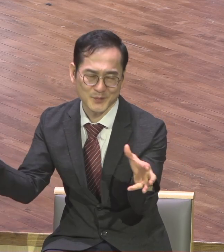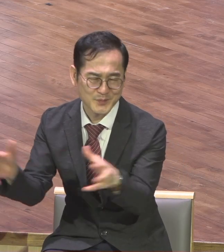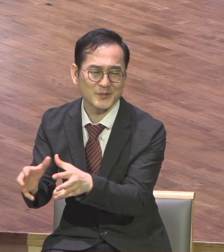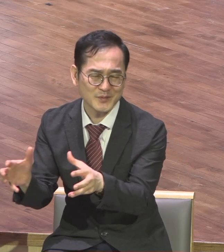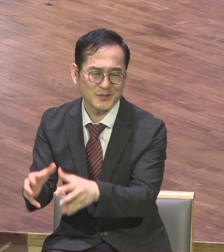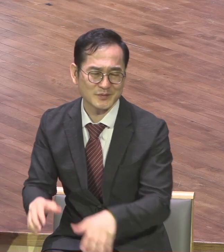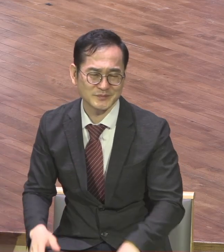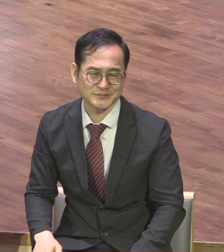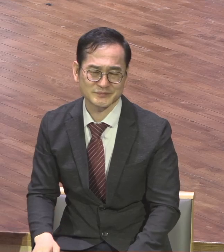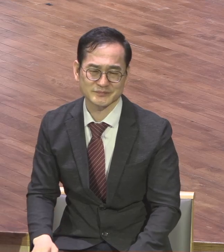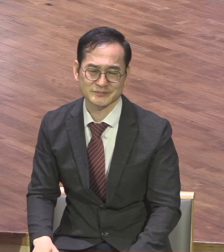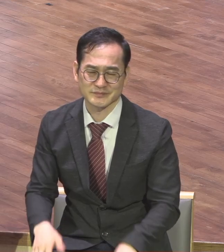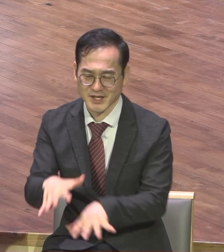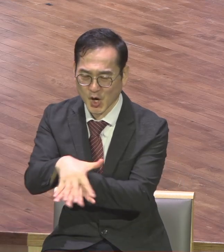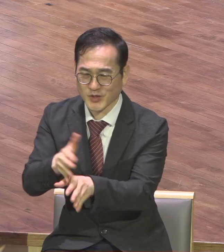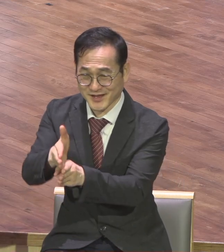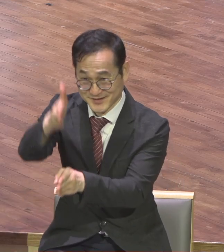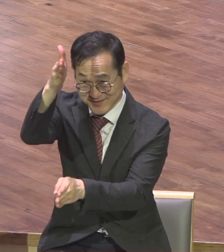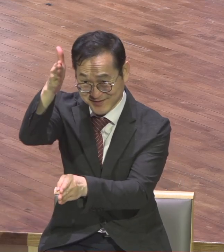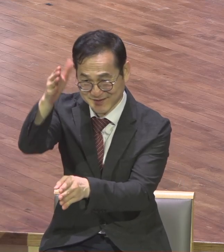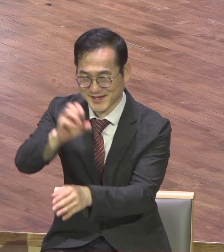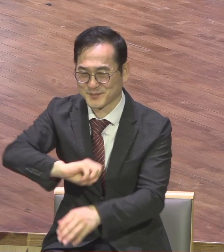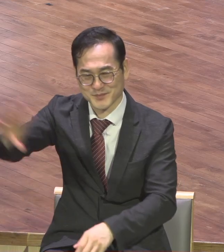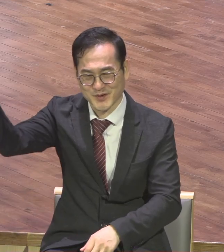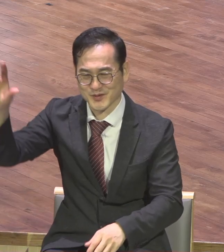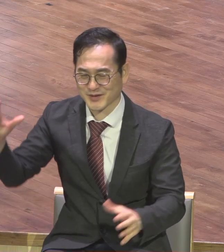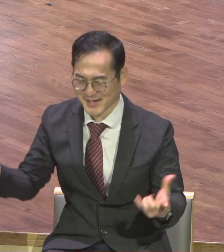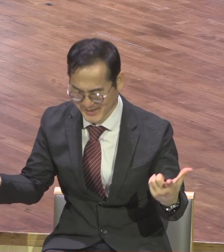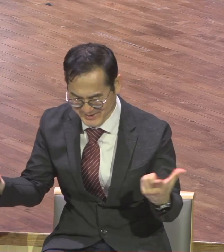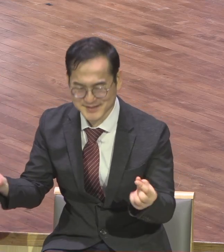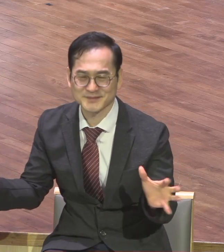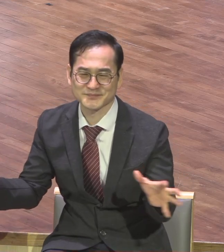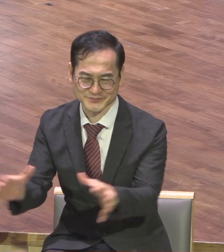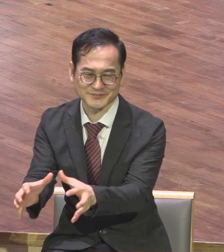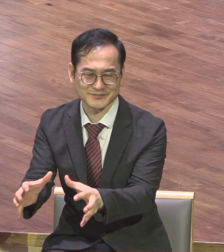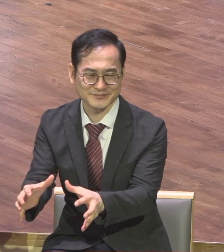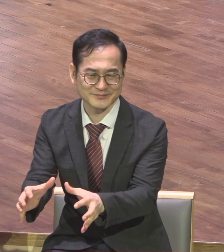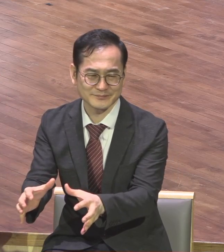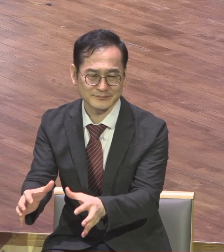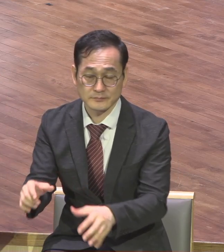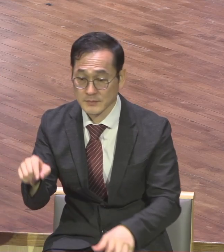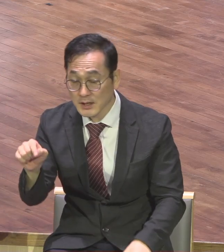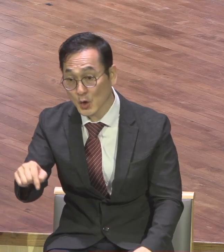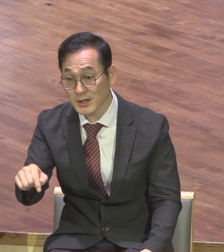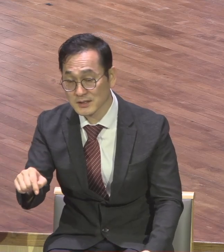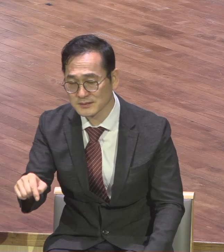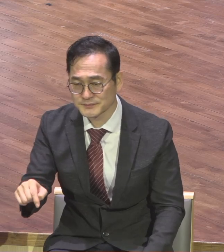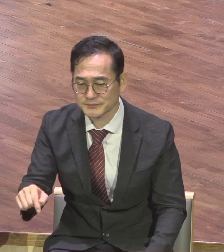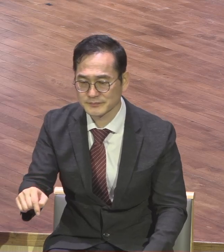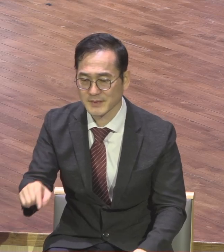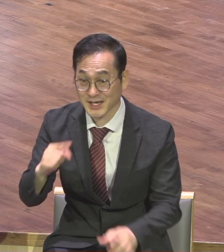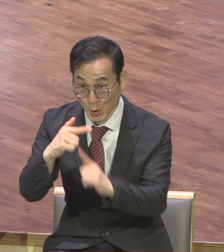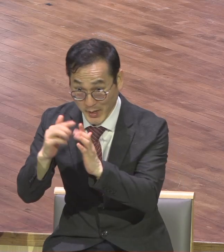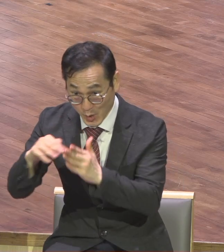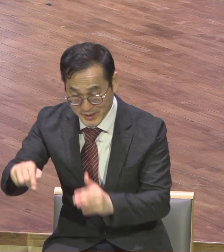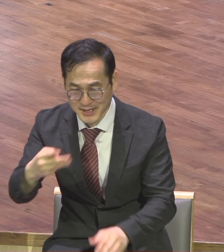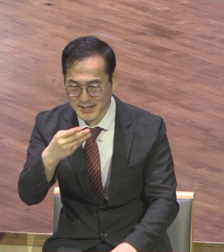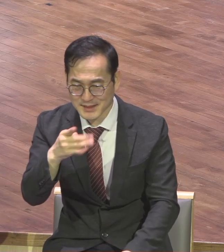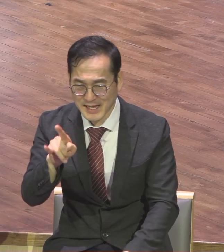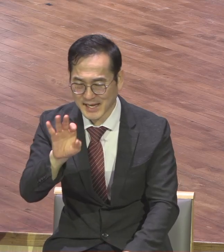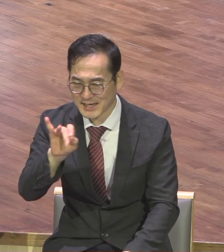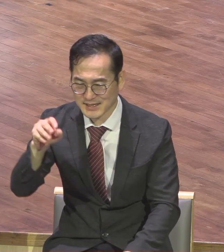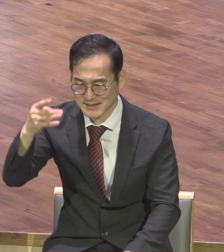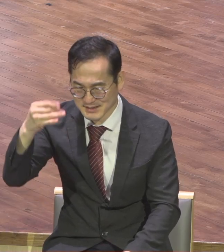깨달으면서 커튼을 이렇게 걷었습니다만은 이 교회는 테이트라는 선교사님과